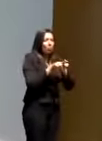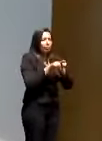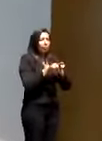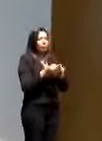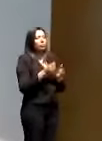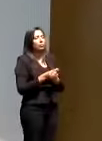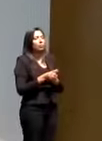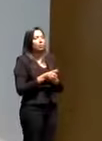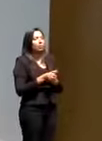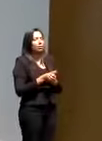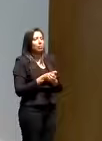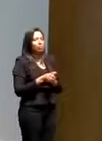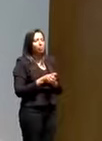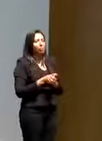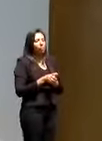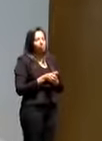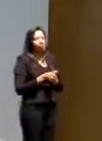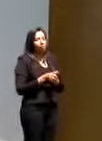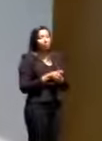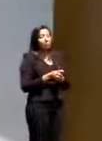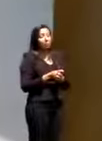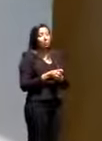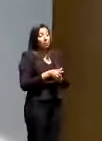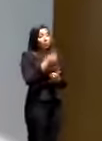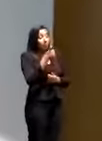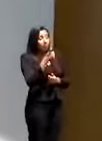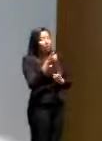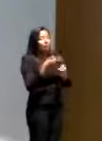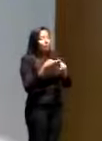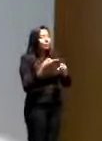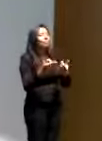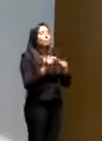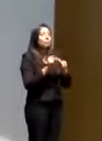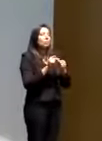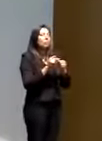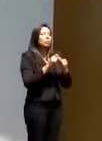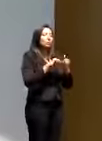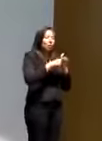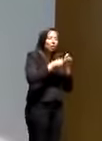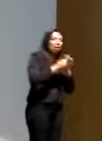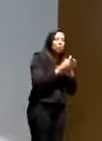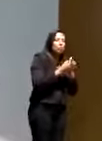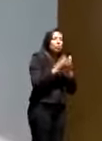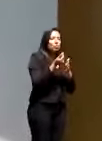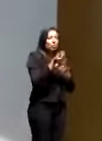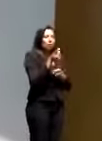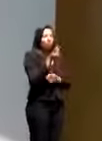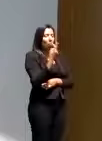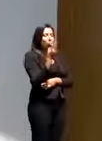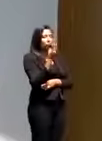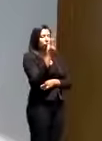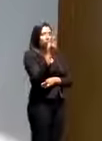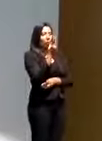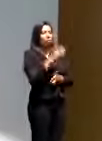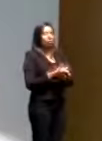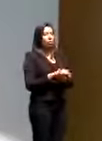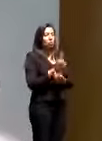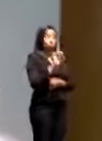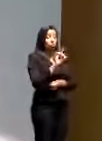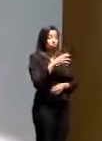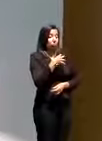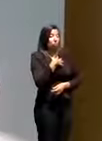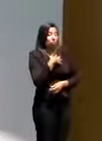durante o início da redemocratização. Primeiro, congelamos preços, que era apenas um sintoma, aceleração de preços